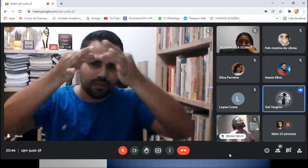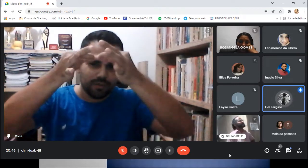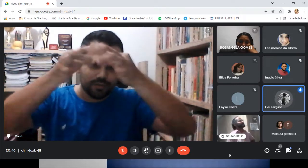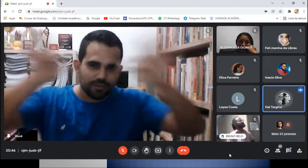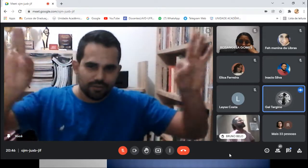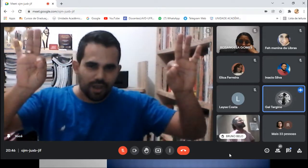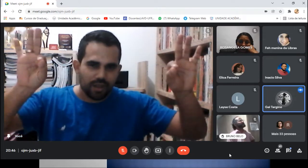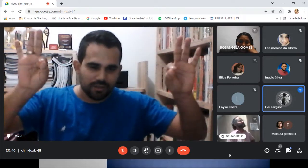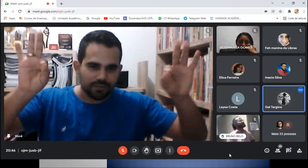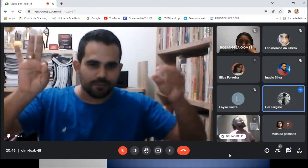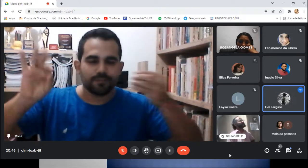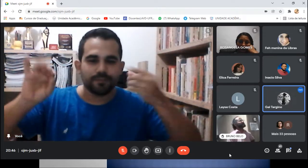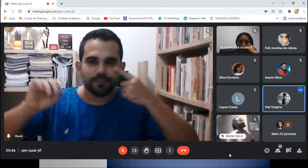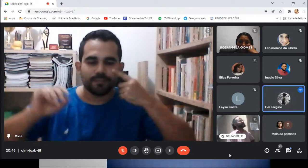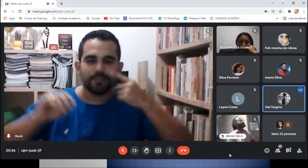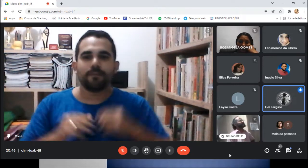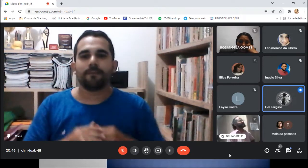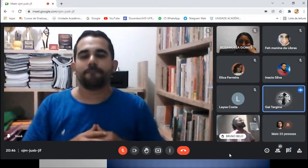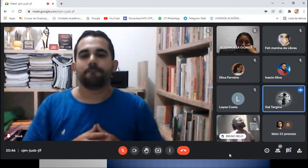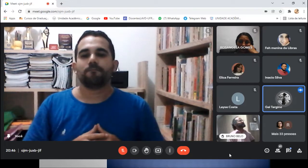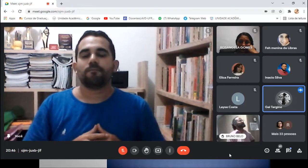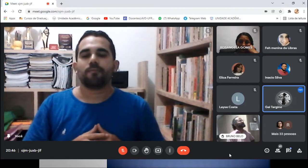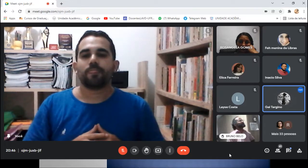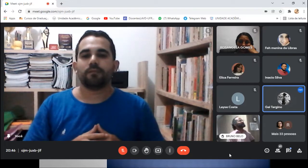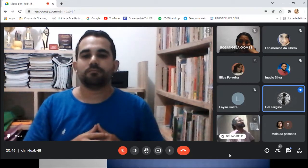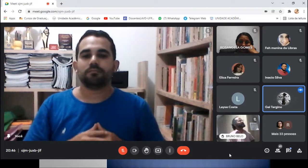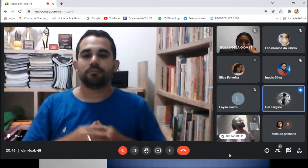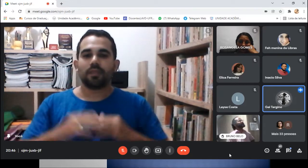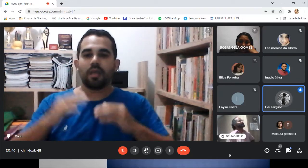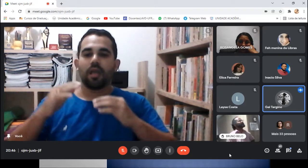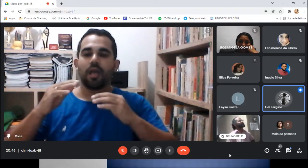elaborados, né? Aí tá muito simples.